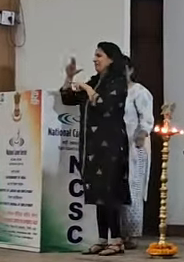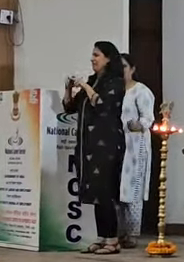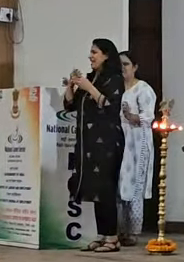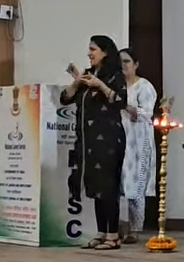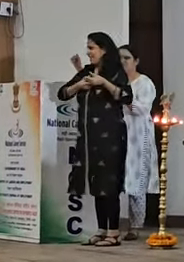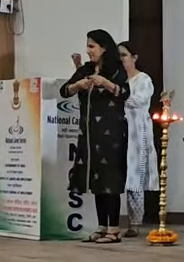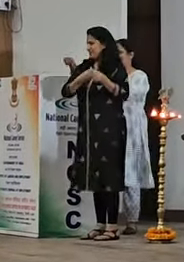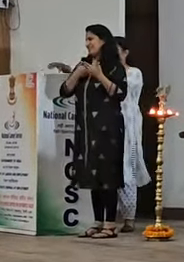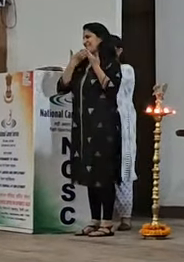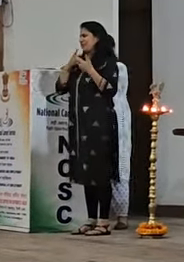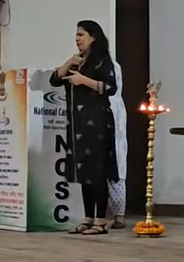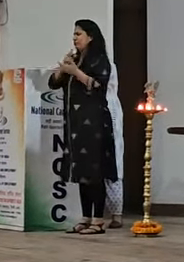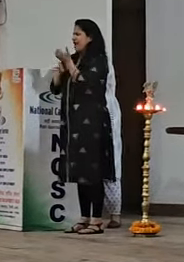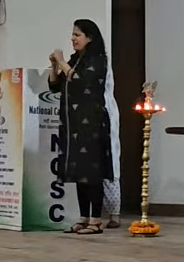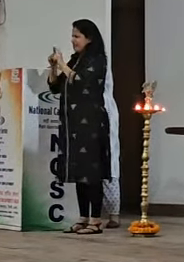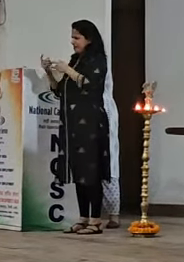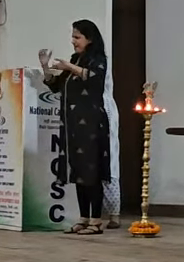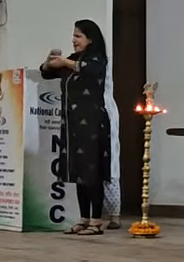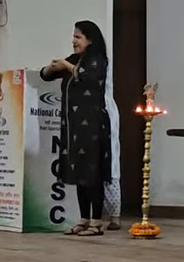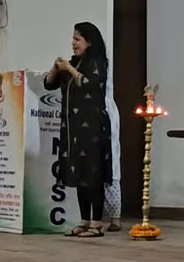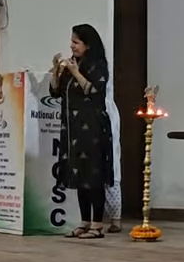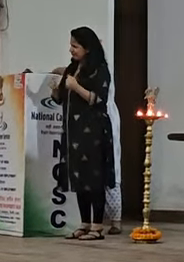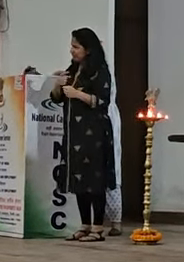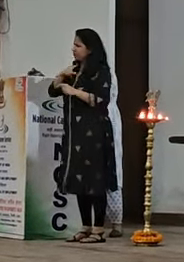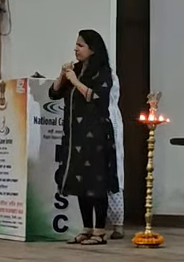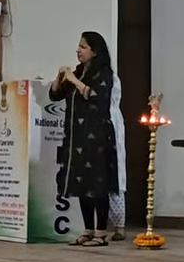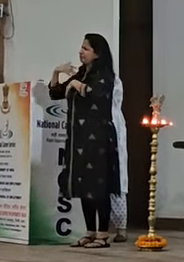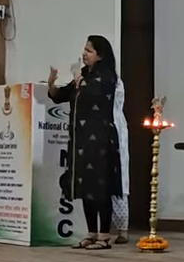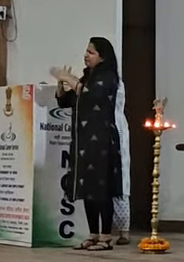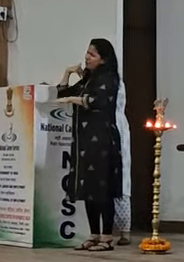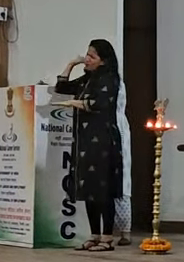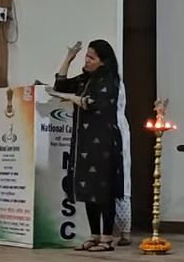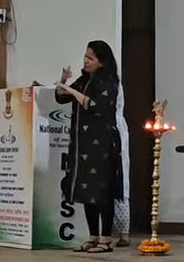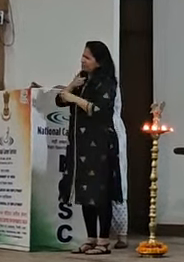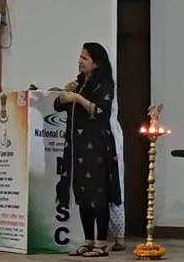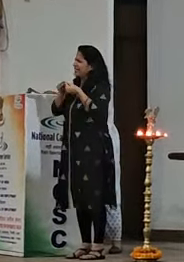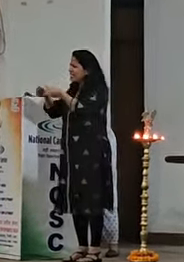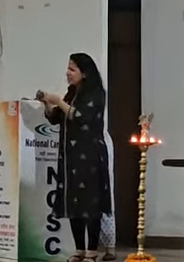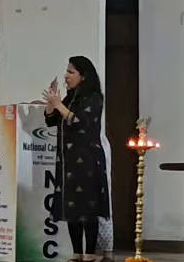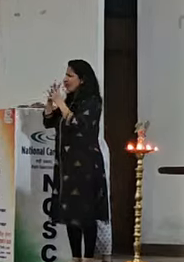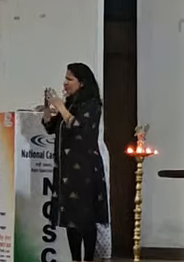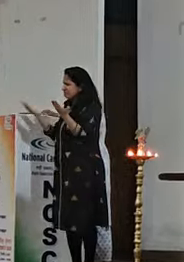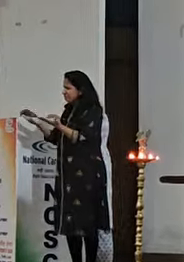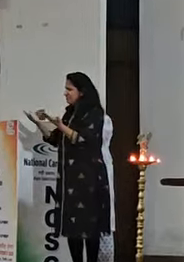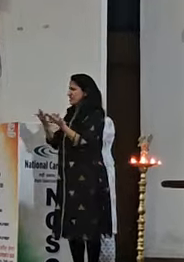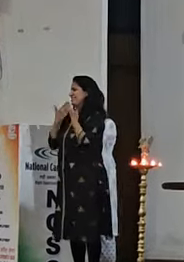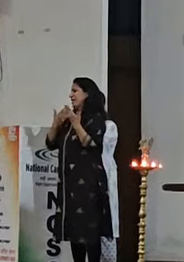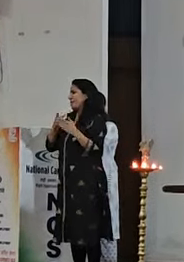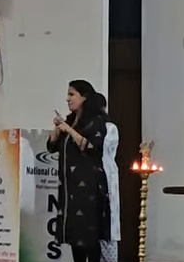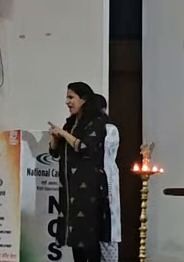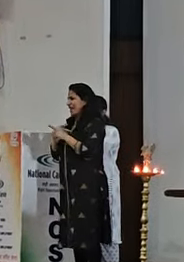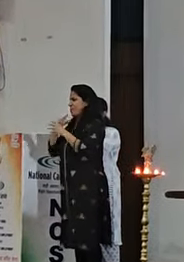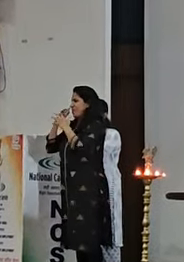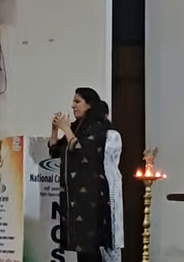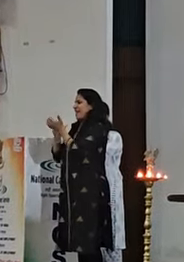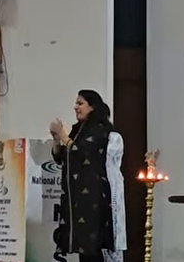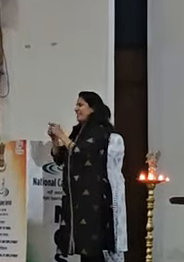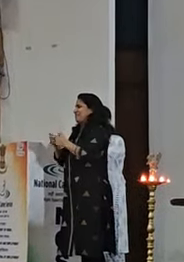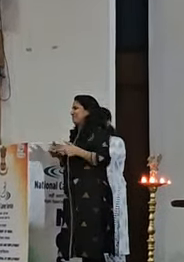थैंक यू सो मच डेफ के फाउंडेशन ने मुझे यहाँ पे इन्वाइट किया, नेशनल एसोसिएशन ऑफ डेफ के साथ ये पार्टनर है इवेंट, प्लस यहाँ पे जितने